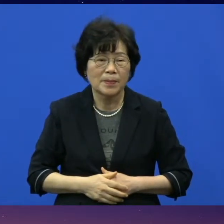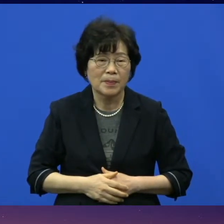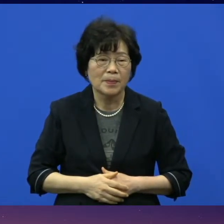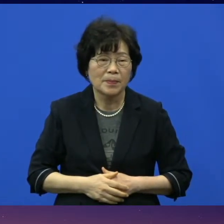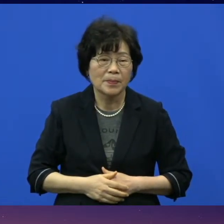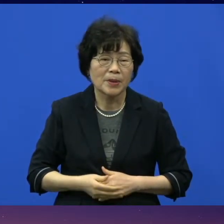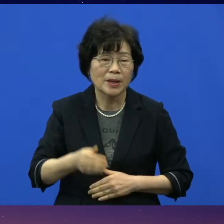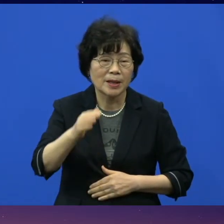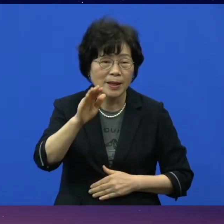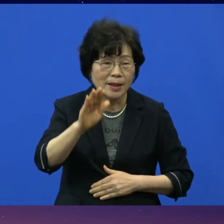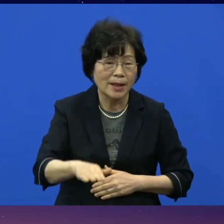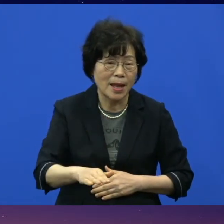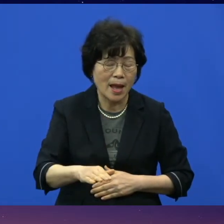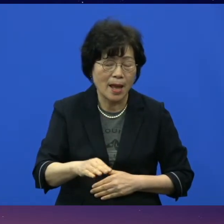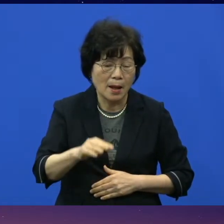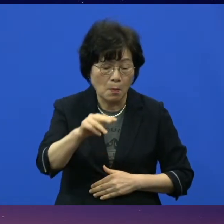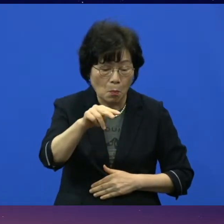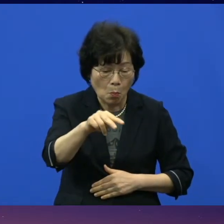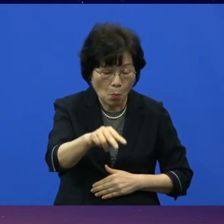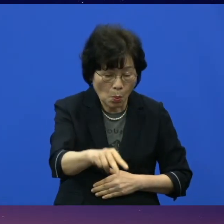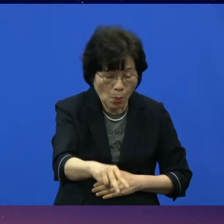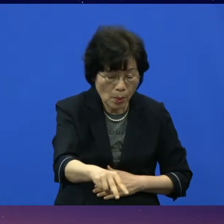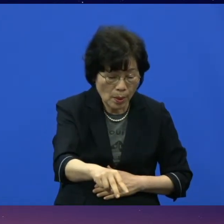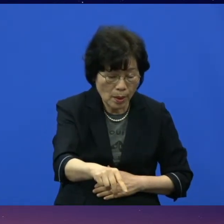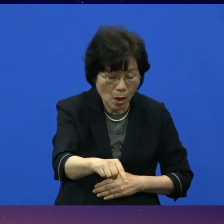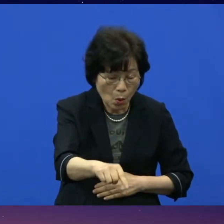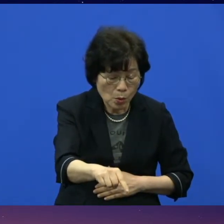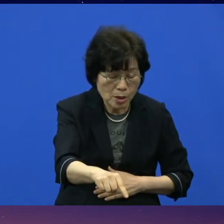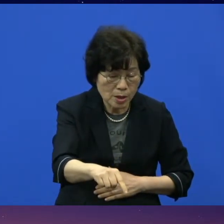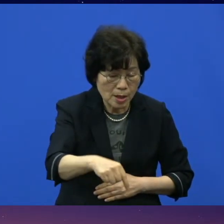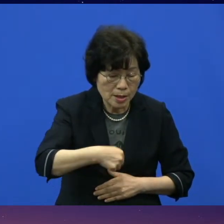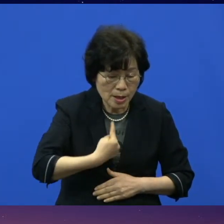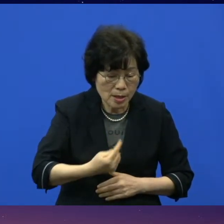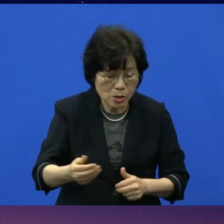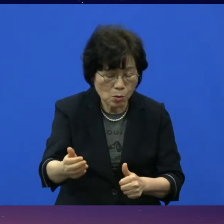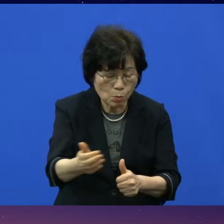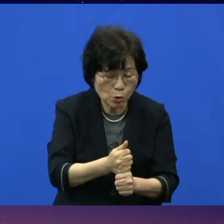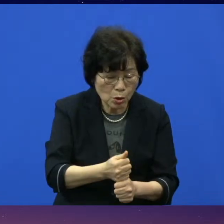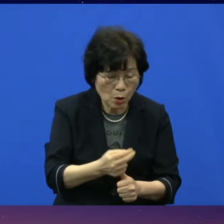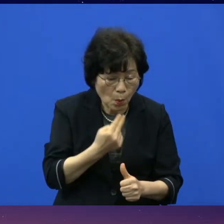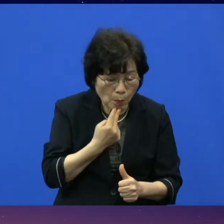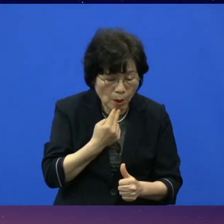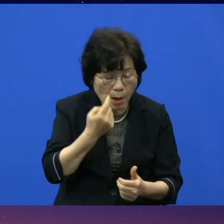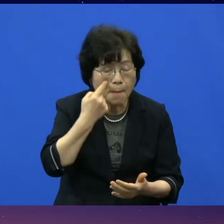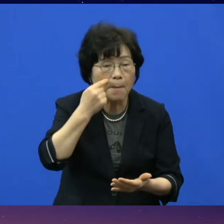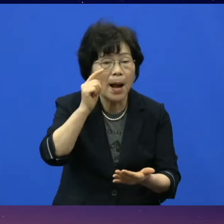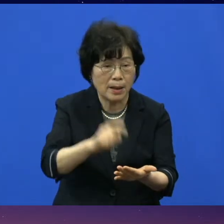그러나 여러분, 바닥을 칠 때 그 낮은 곳에서 자신이 붙들 게 없다는 걸 발견하게 됩니다.